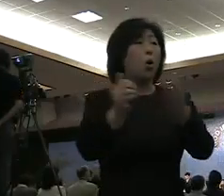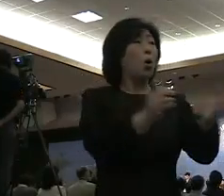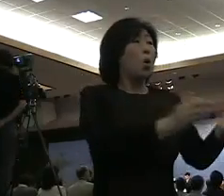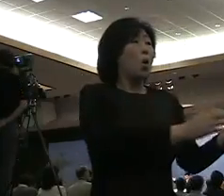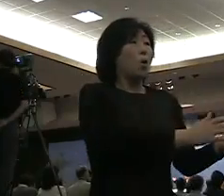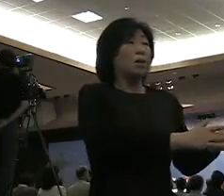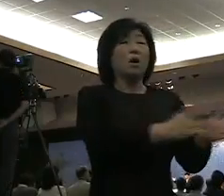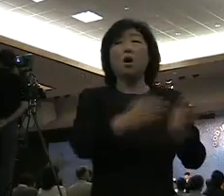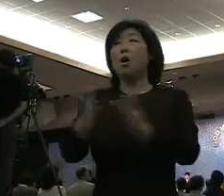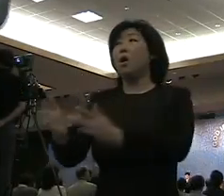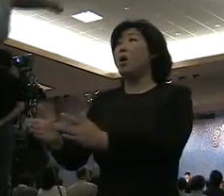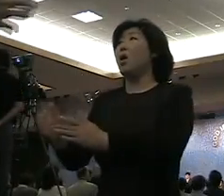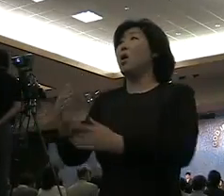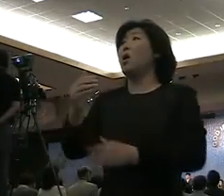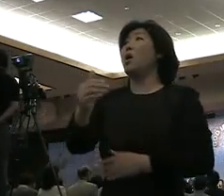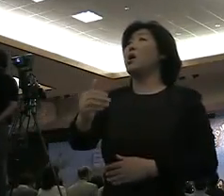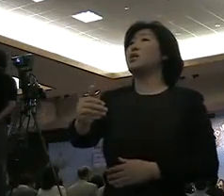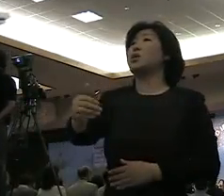할렐루야.